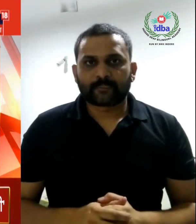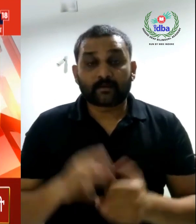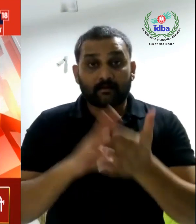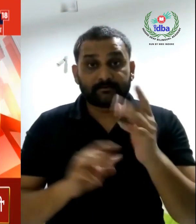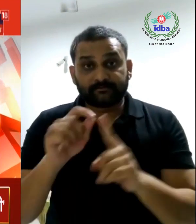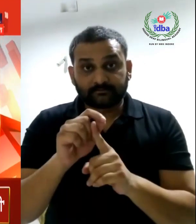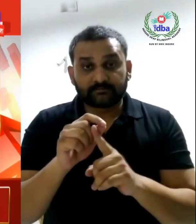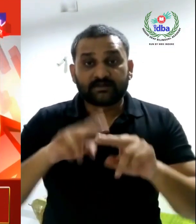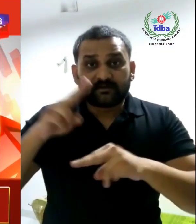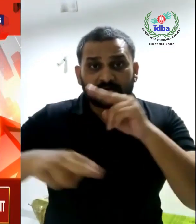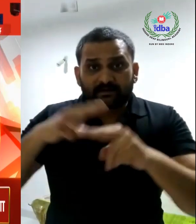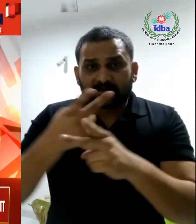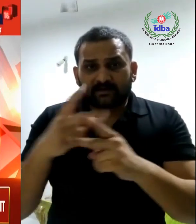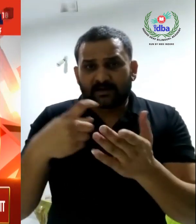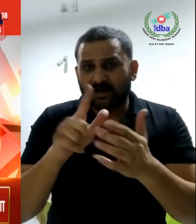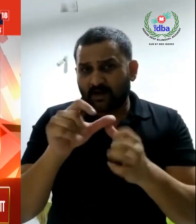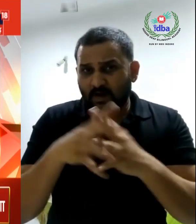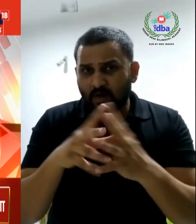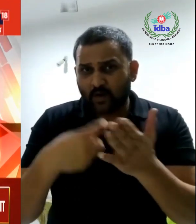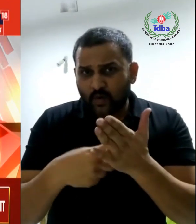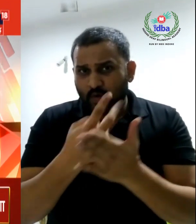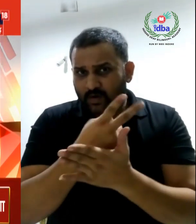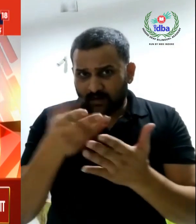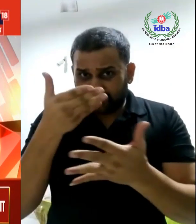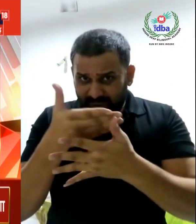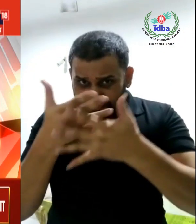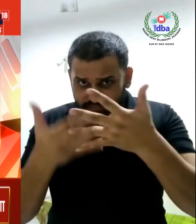मध्य प्रदेश औद्योगिक संबंध अधिनियम के प्रावधानों को